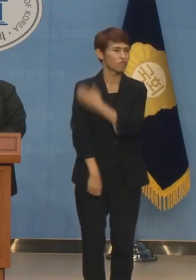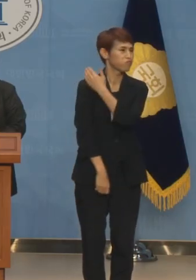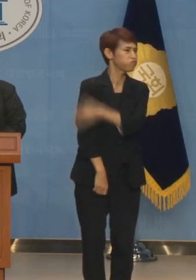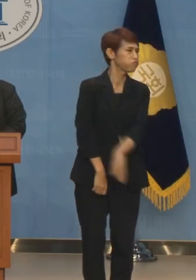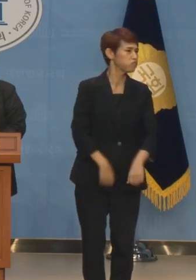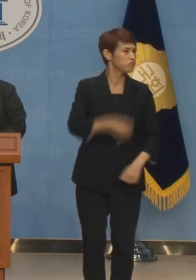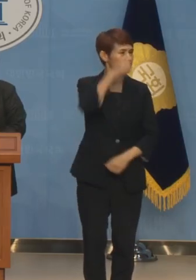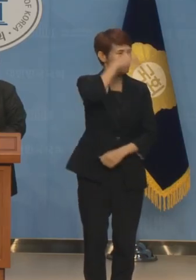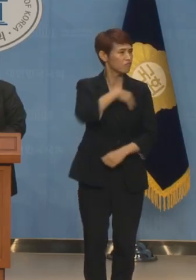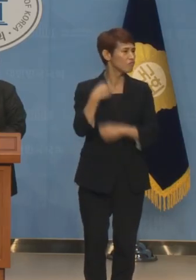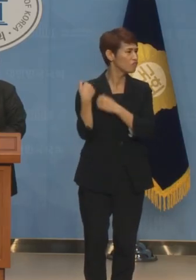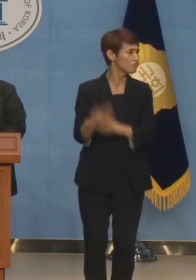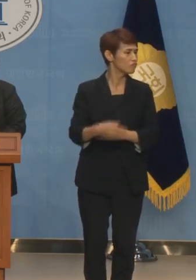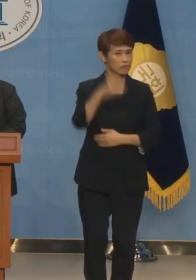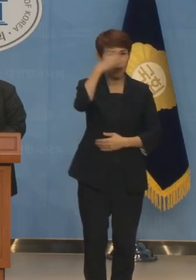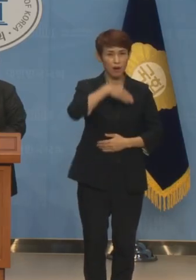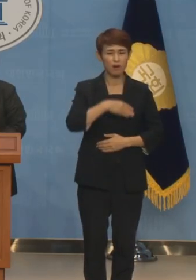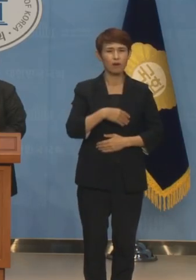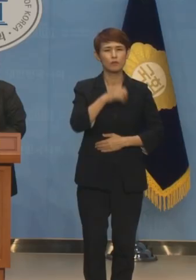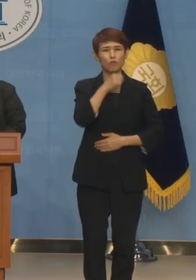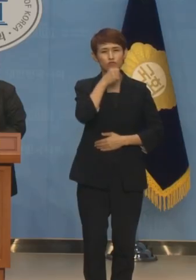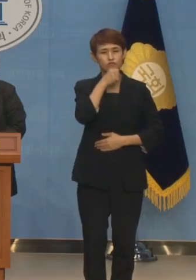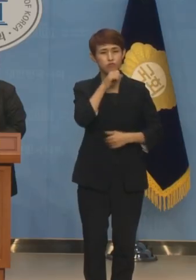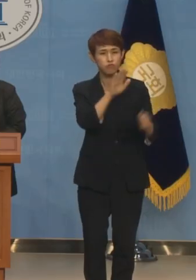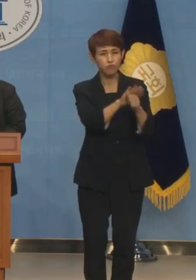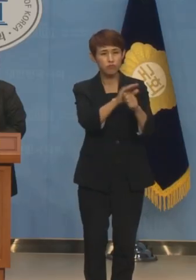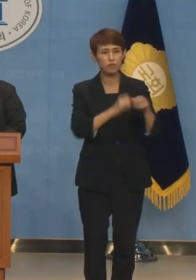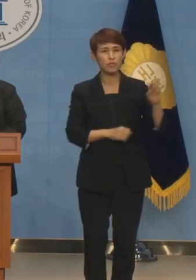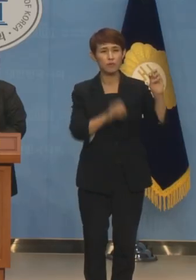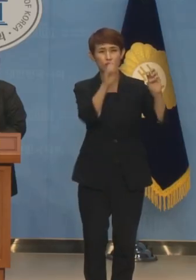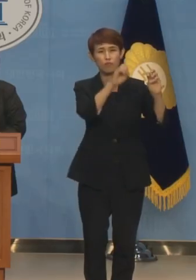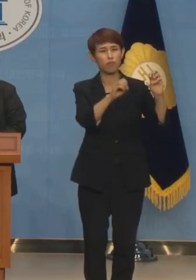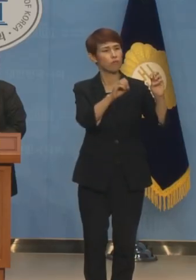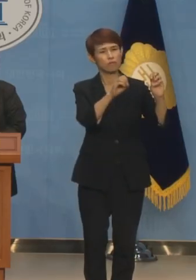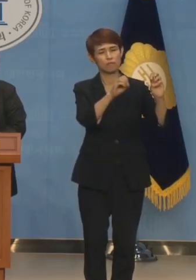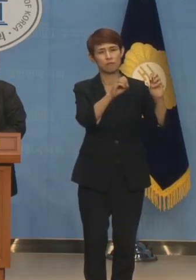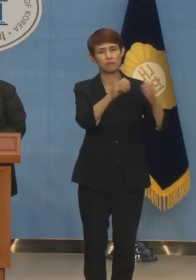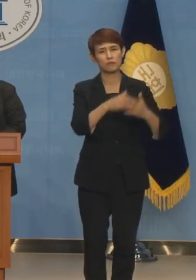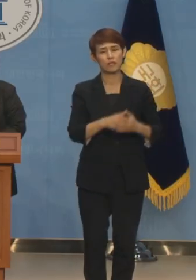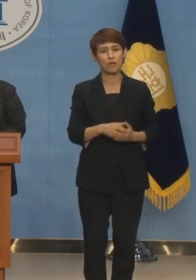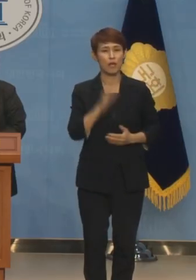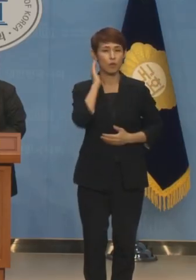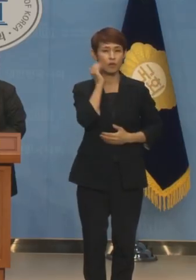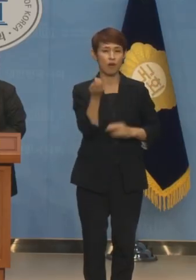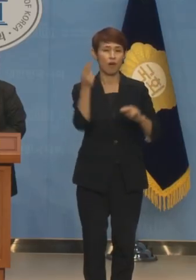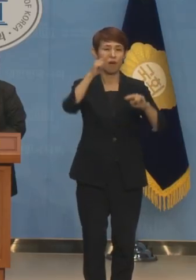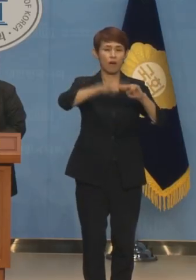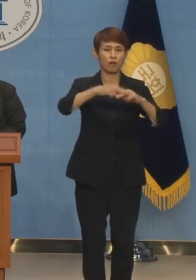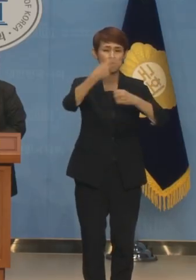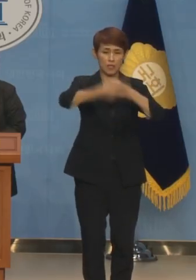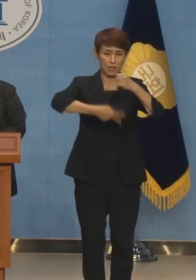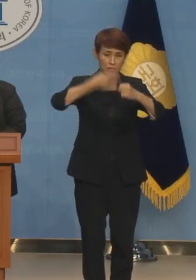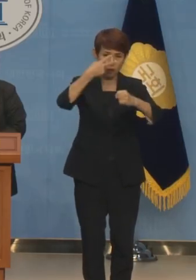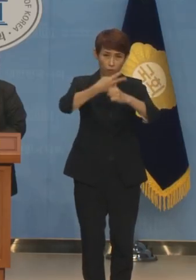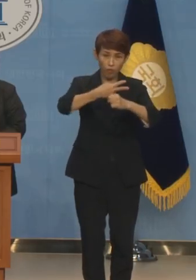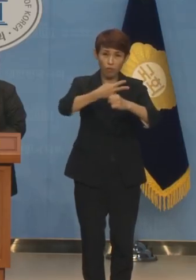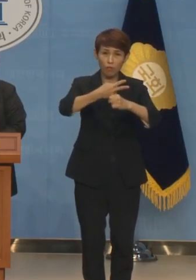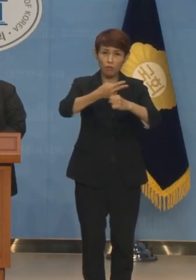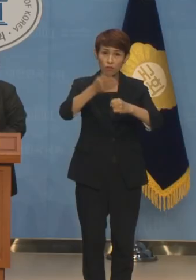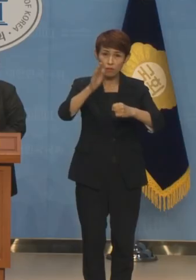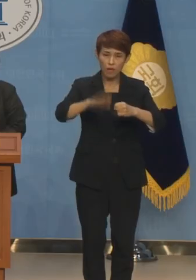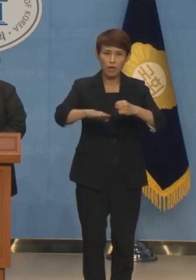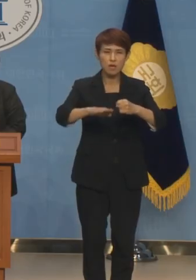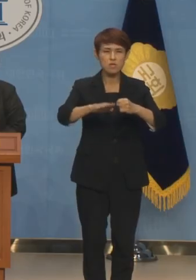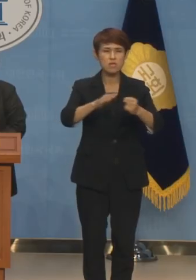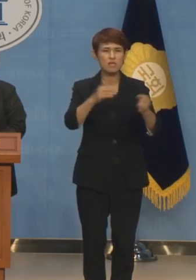있으니 30%대 지지율에서 벗어나지 못하고 대통령이 된 지 2년밖에 되지 않았는데